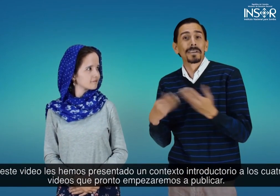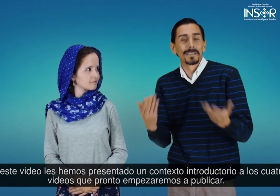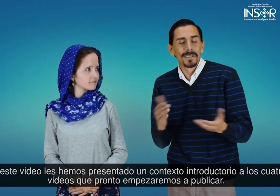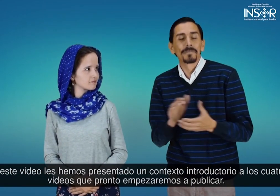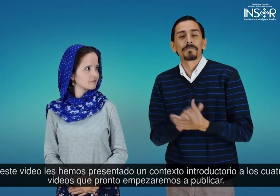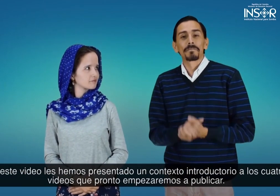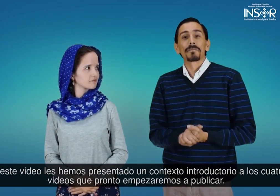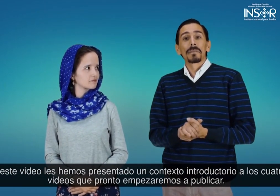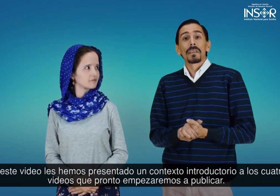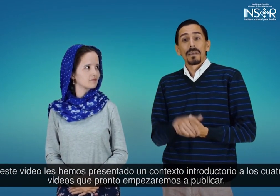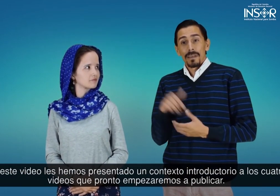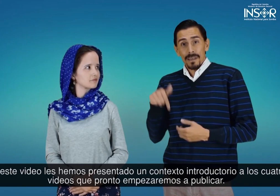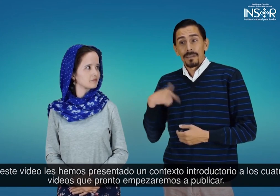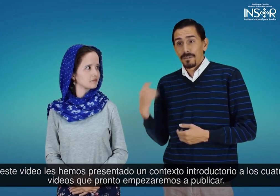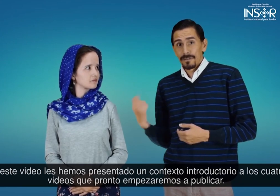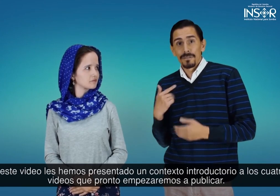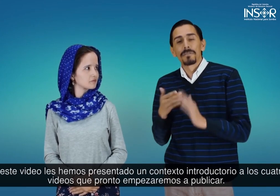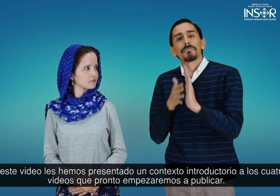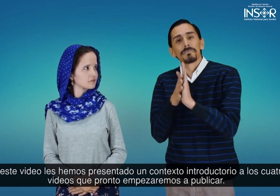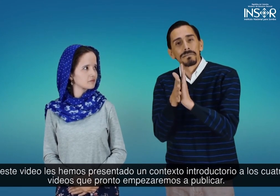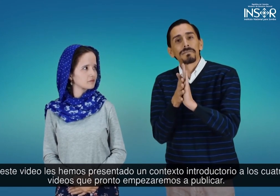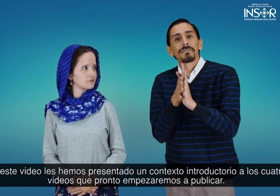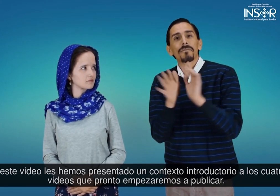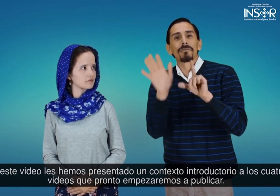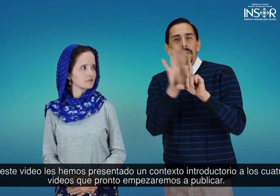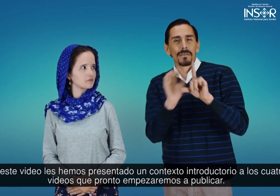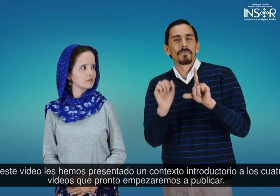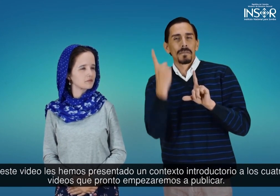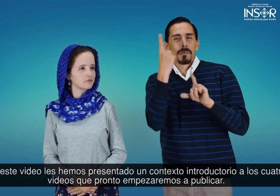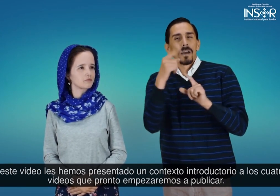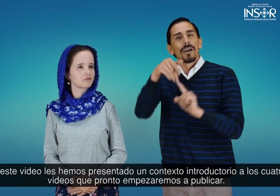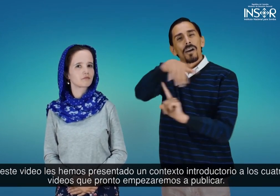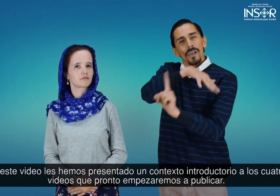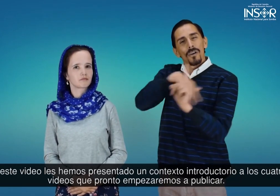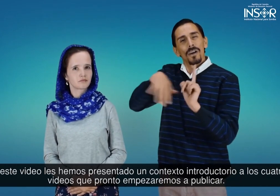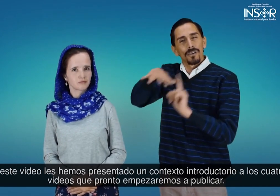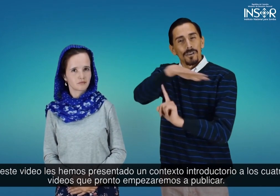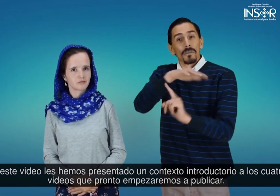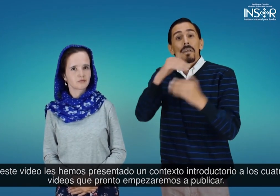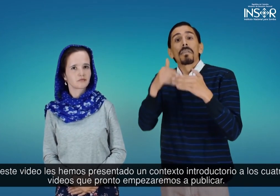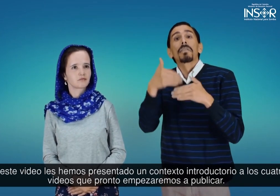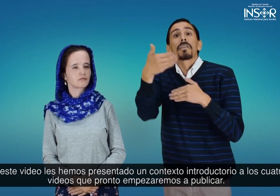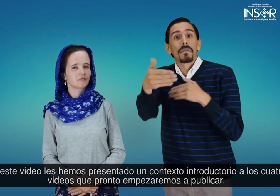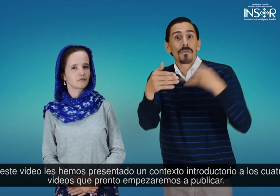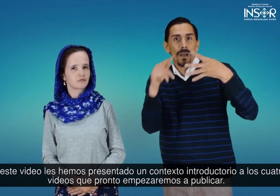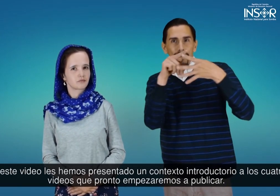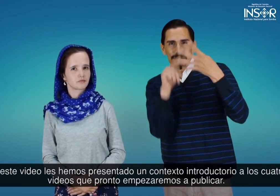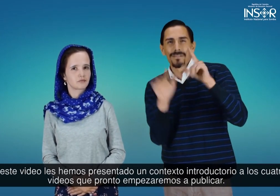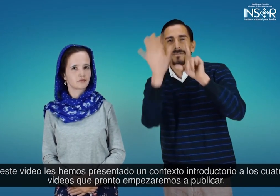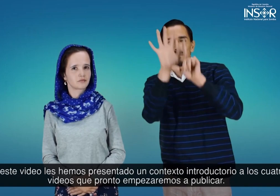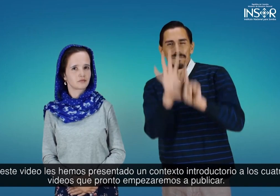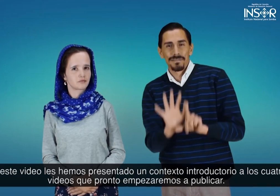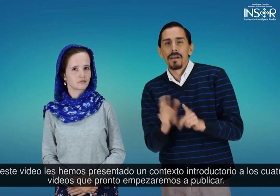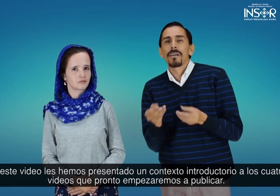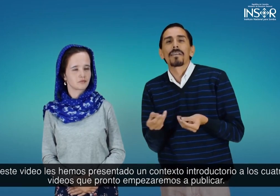en este vídeo les hemos presentado un contexto introductorio a los cuatro vídeos que pronto